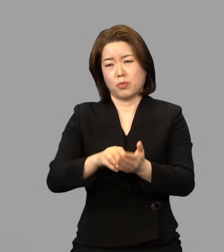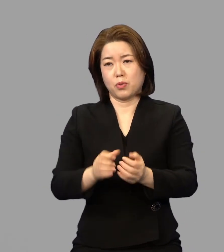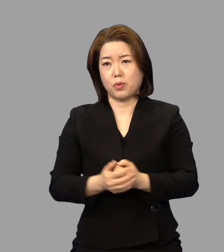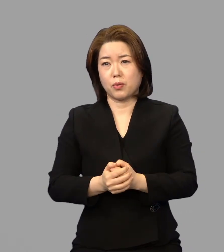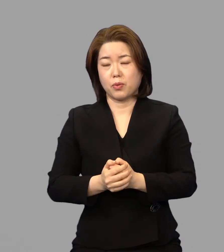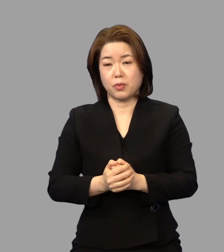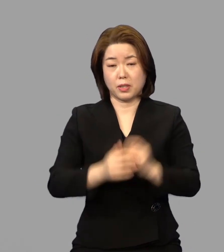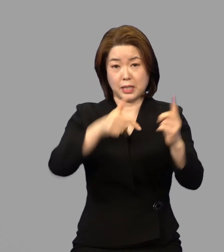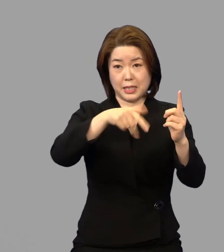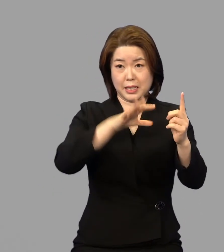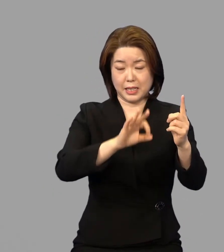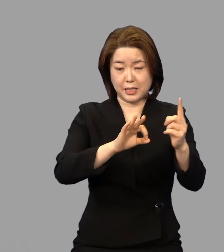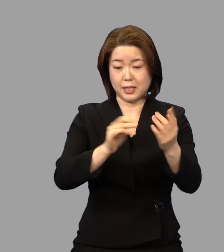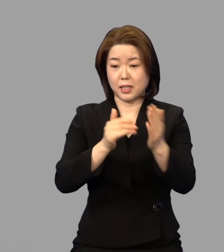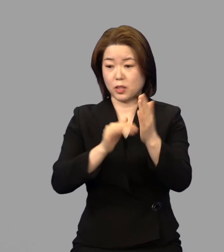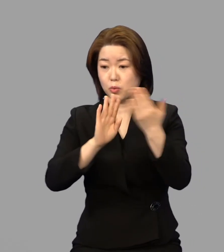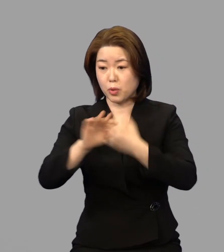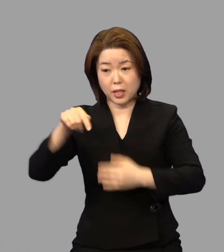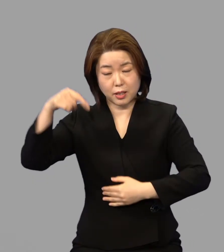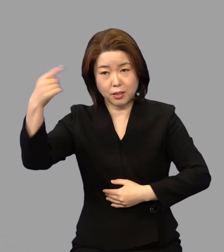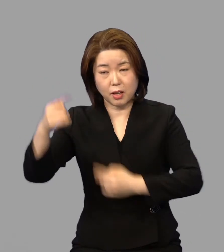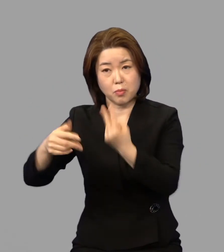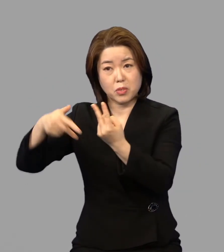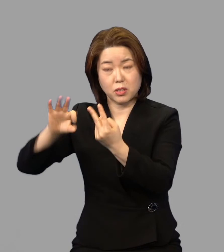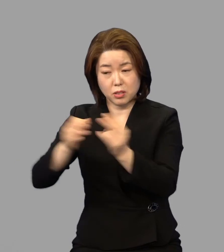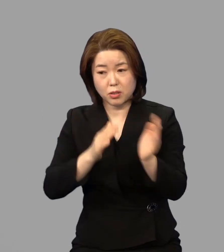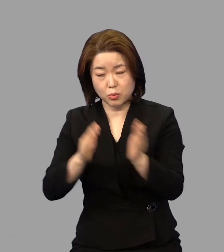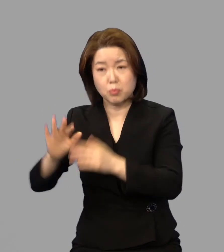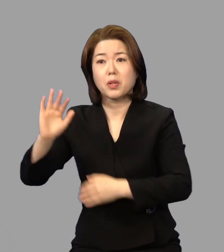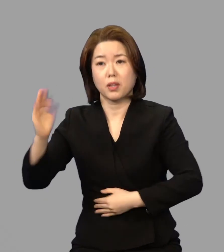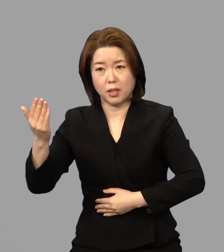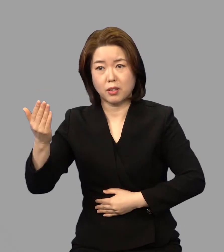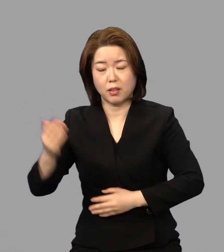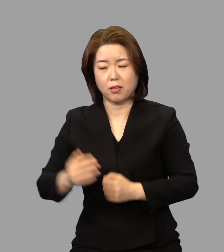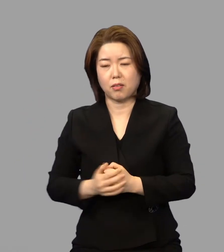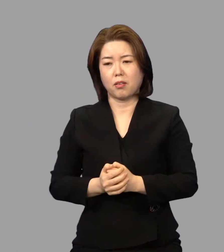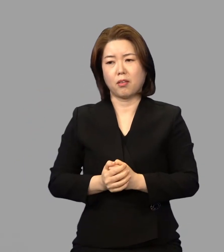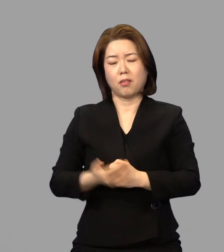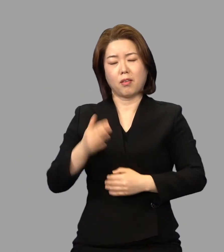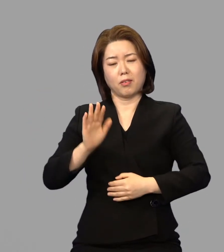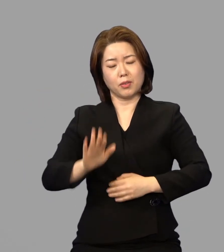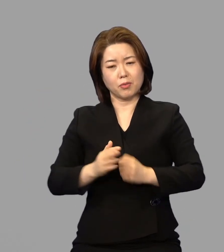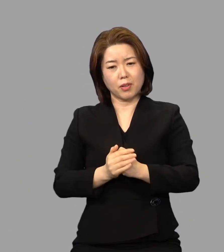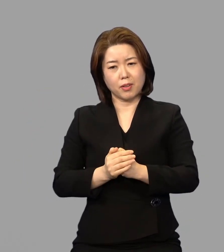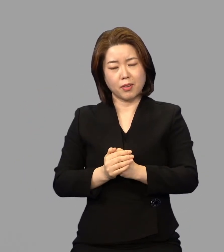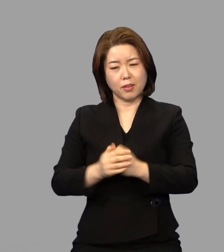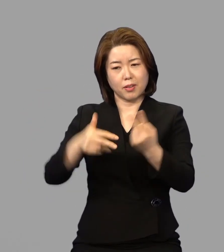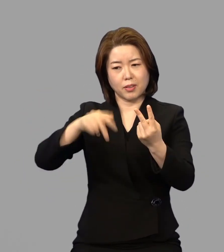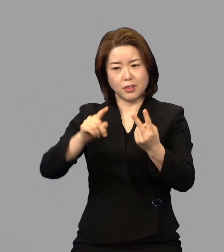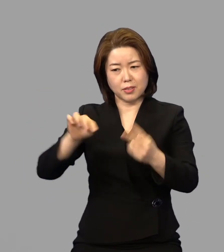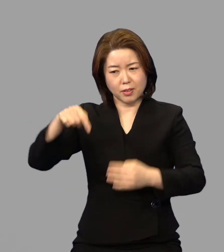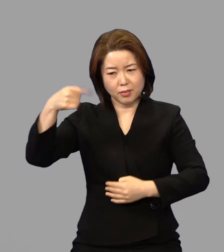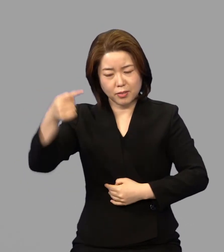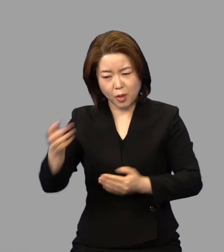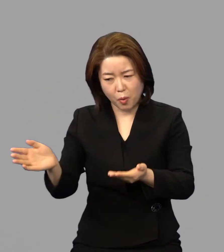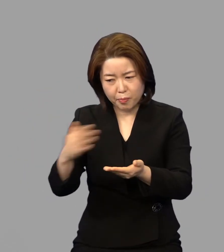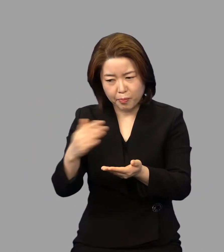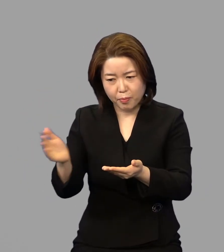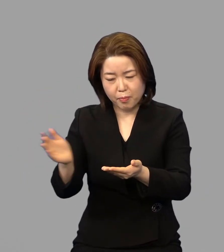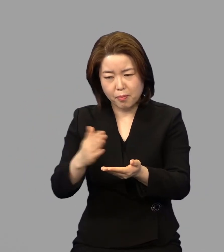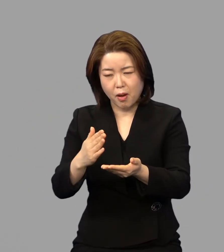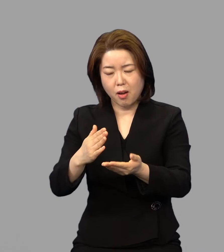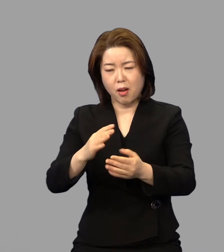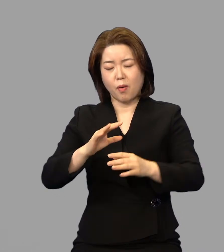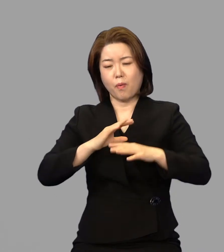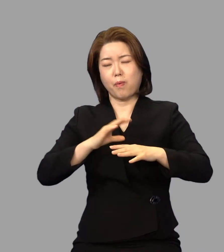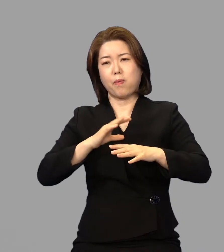1장을 지나면 이제 2장을 건너가야 되는데 그렇게 다음 장으로 건너가기가 무서울 정도로 하나님께서